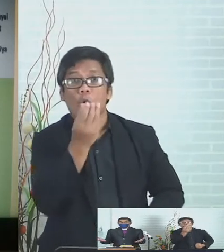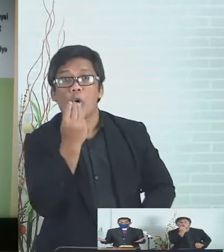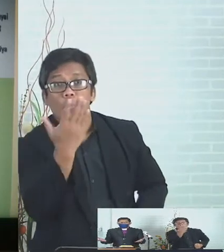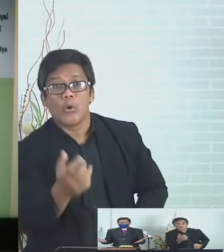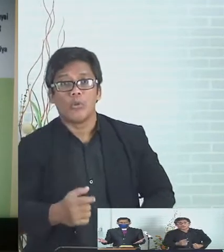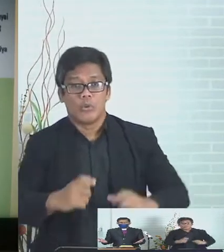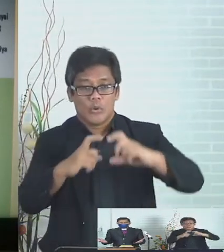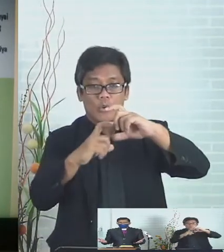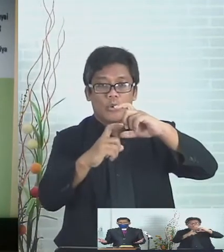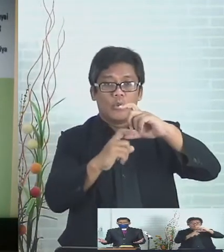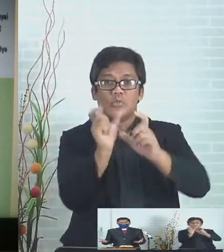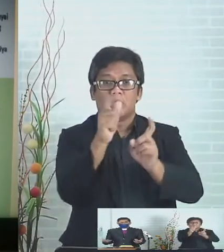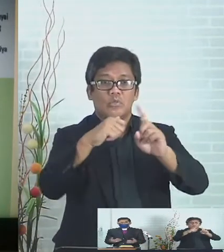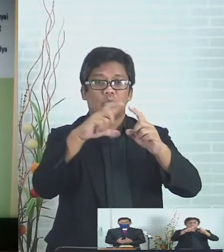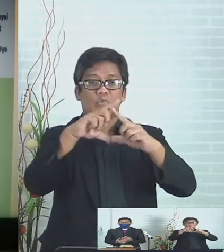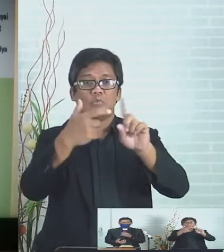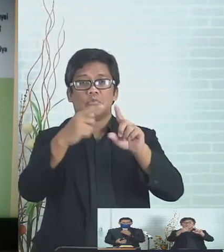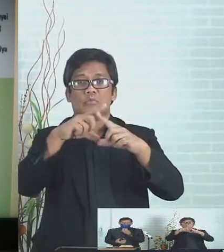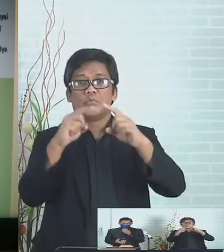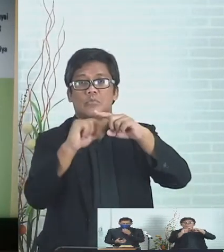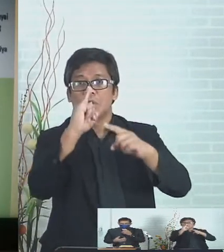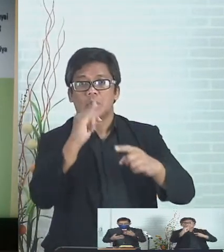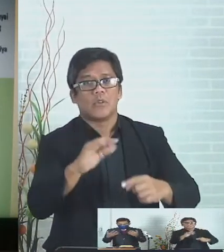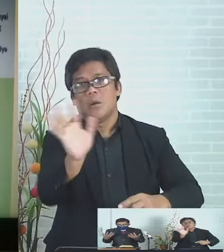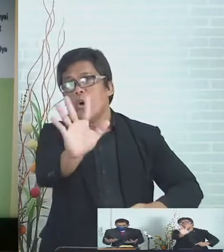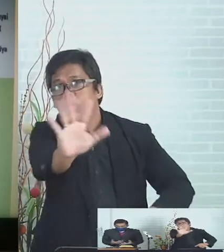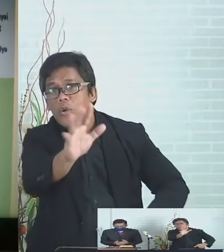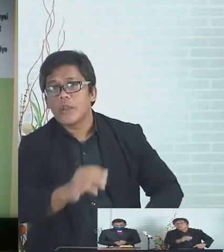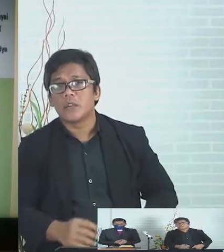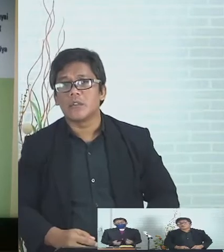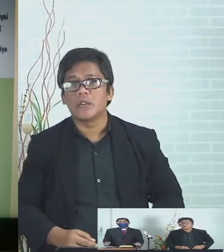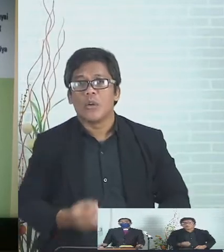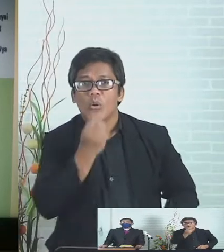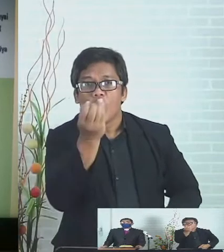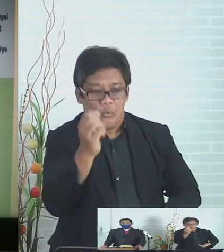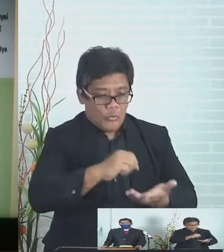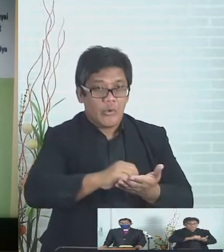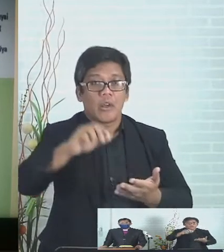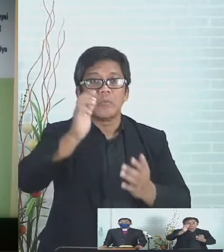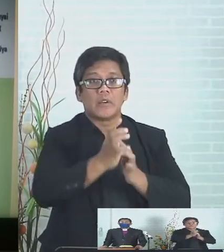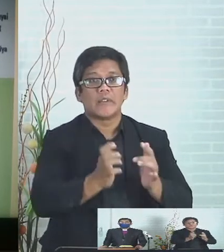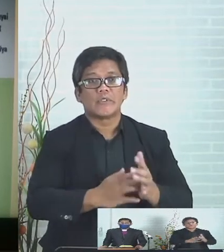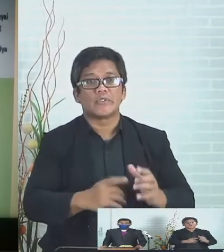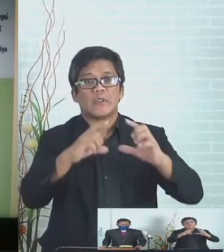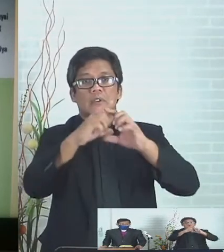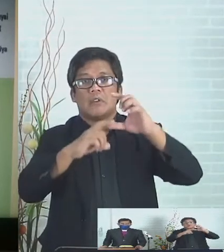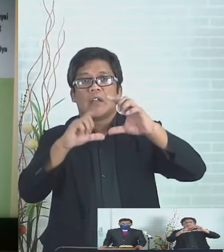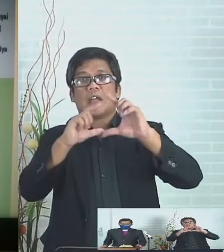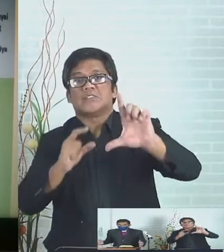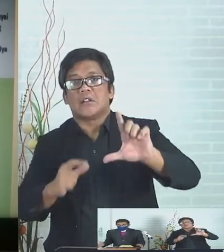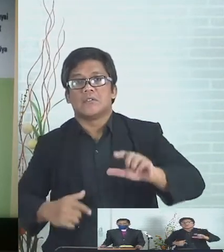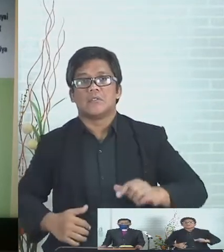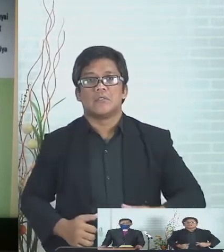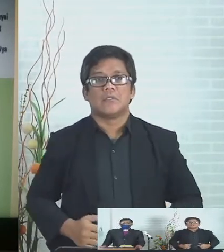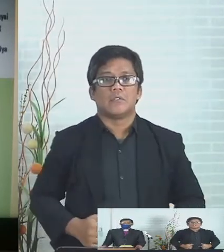dengan sesukanya dia atau dengan kita mempermainkan nama itu kadang-kadang kan ada orang latah ngomongnya ya